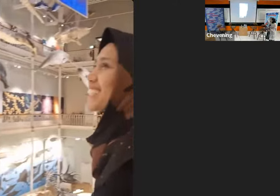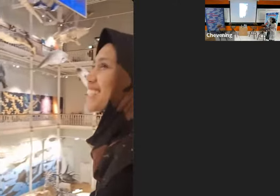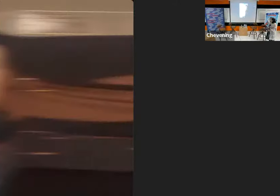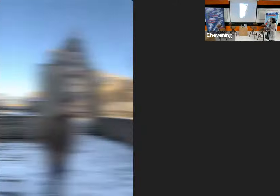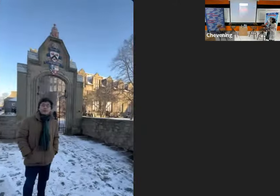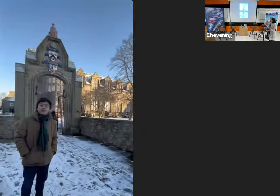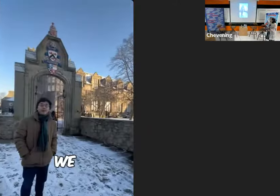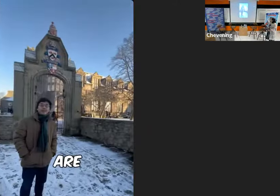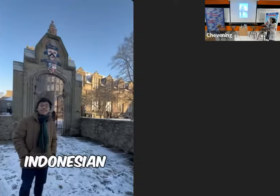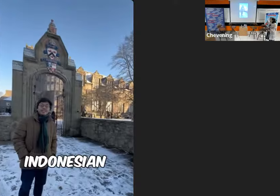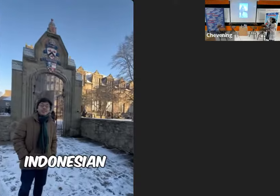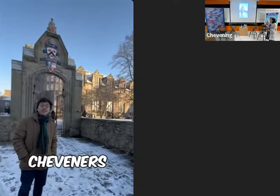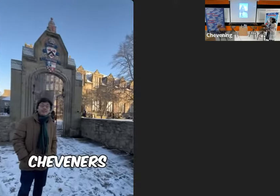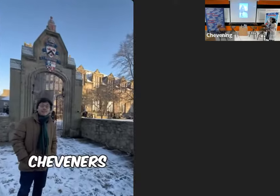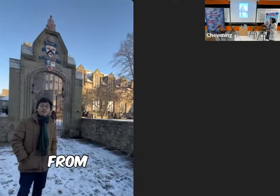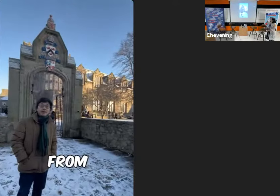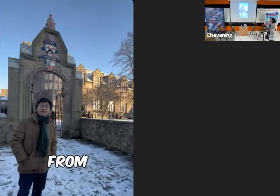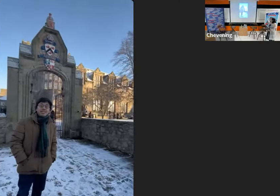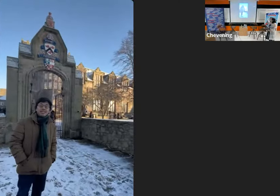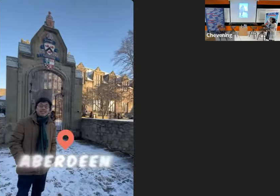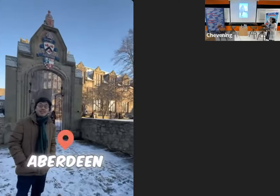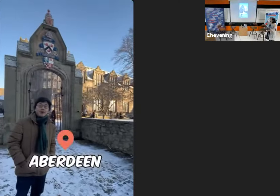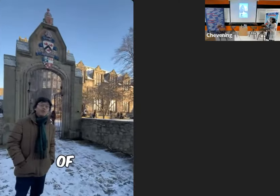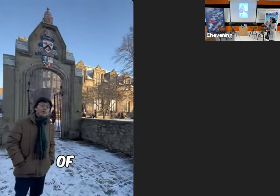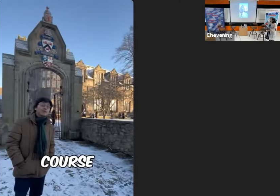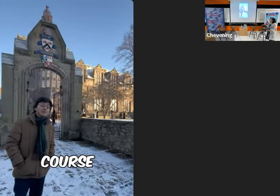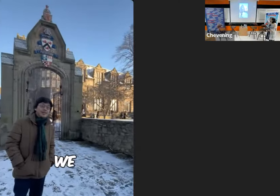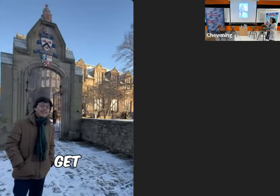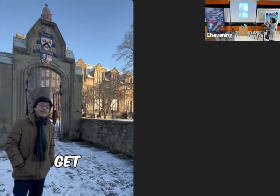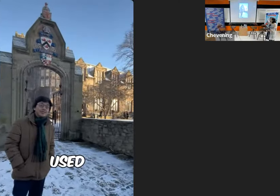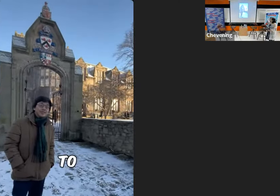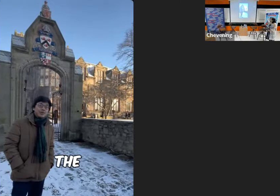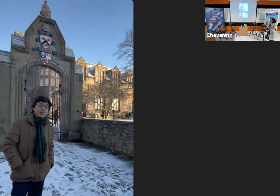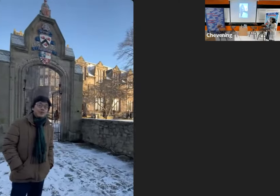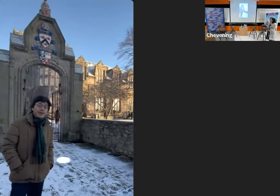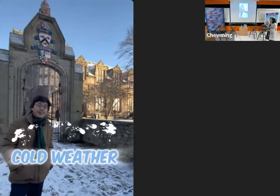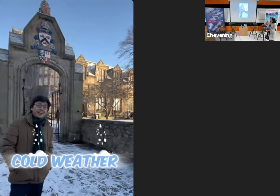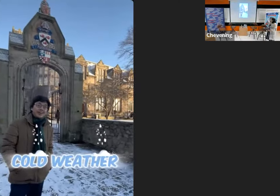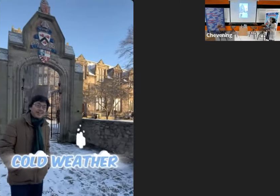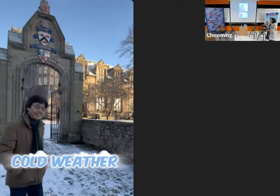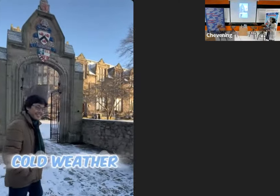Scotland We are indonesianeners from of